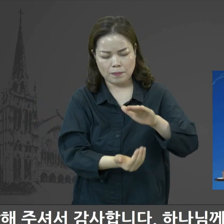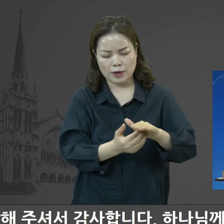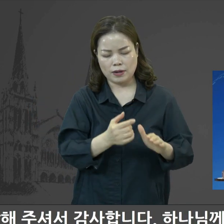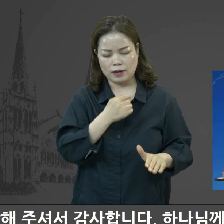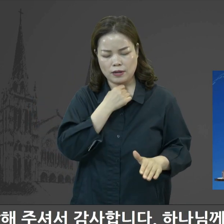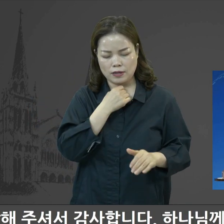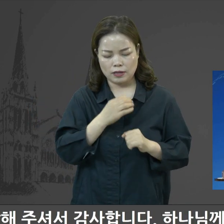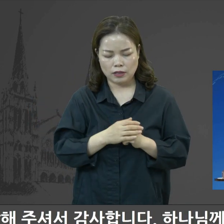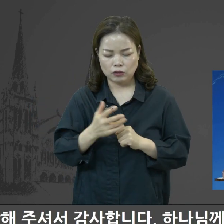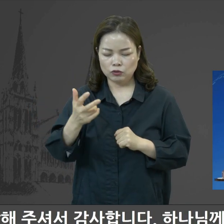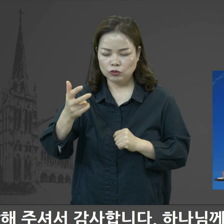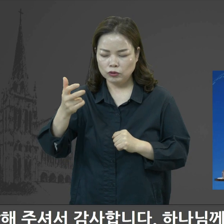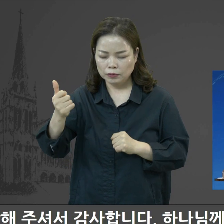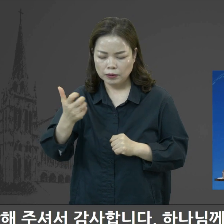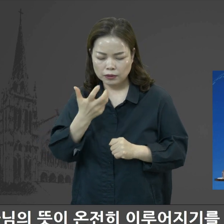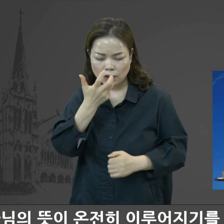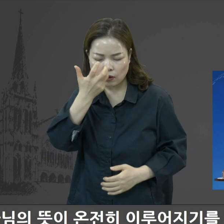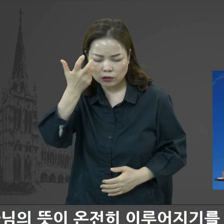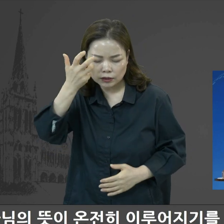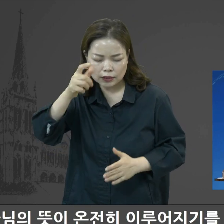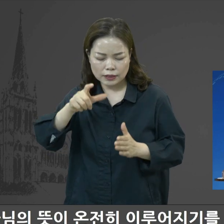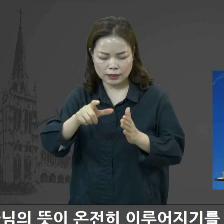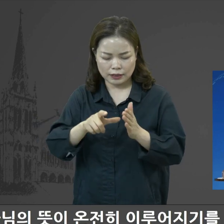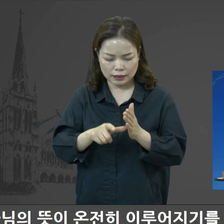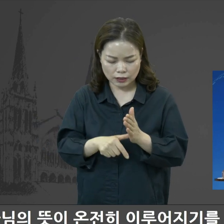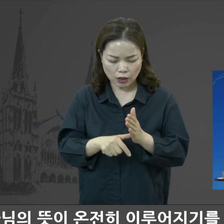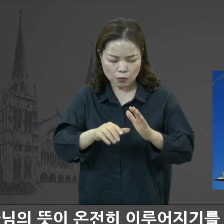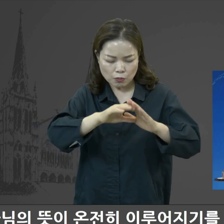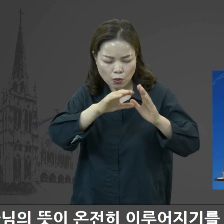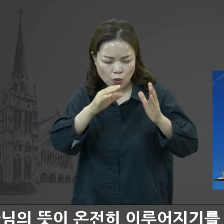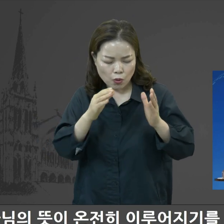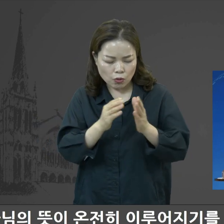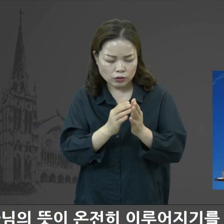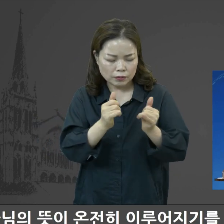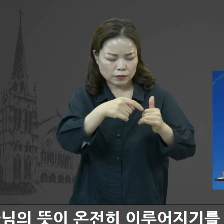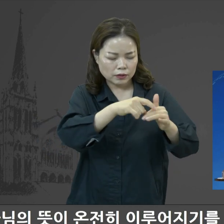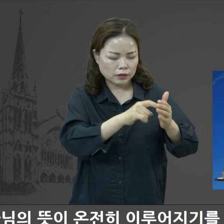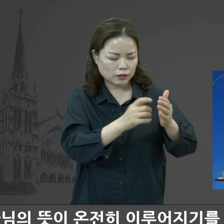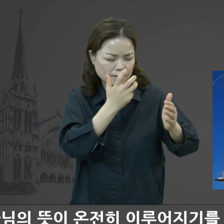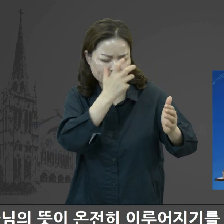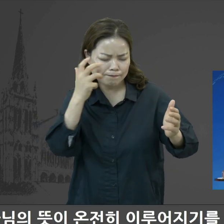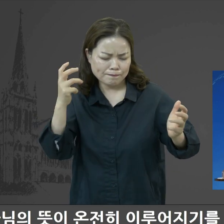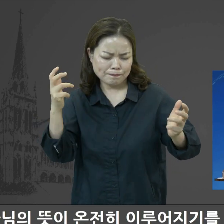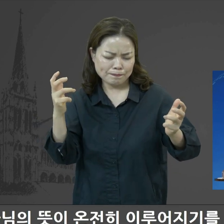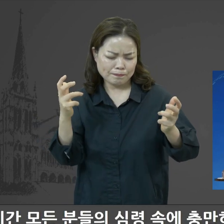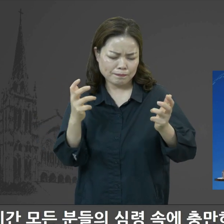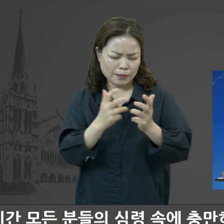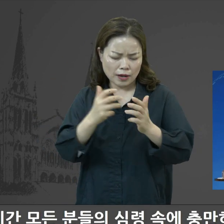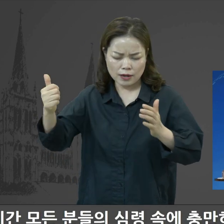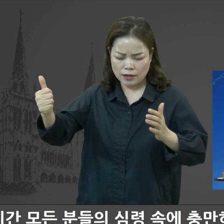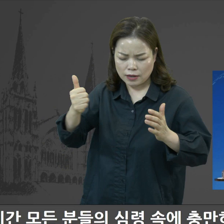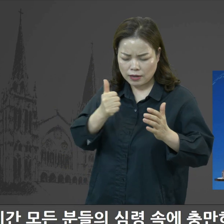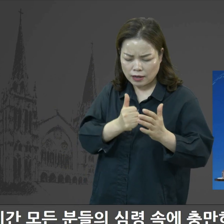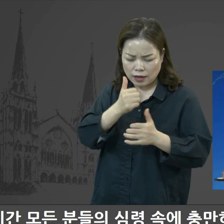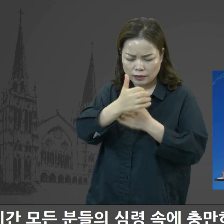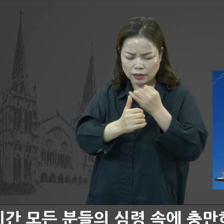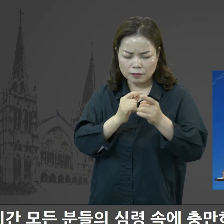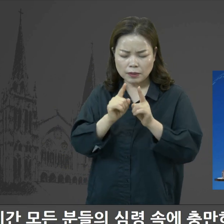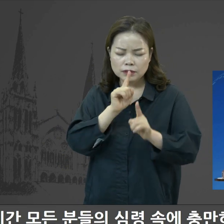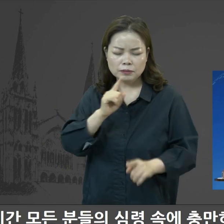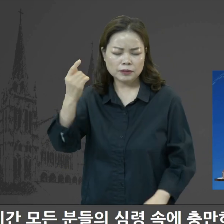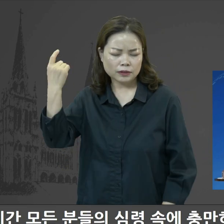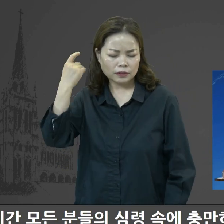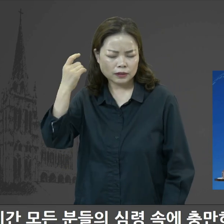원합니다. 주님, 성령님께서 이 시간 모든 분들의 심령 속에 충만히 임하여 주셔서 하나님의 말씀을 들을